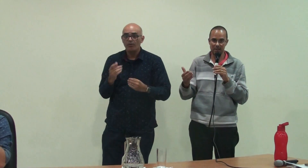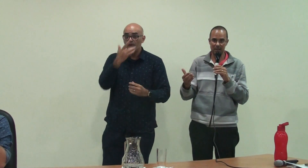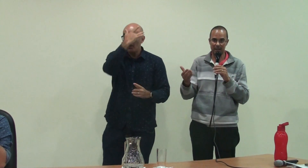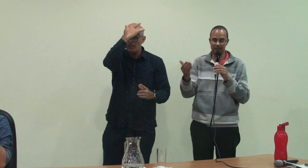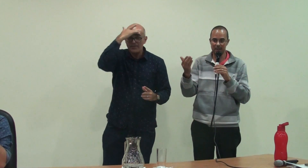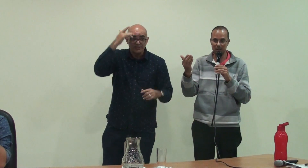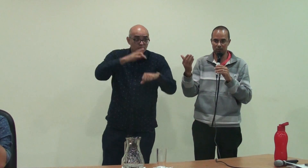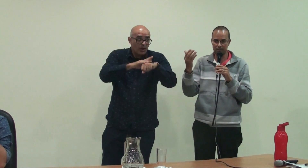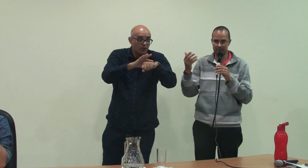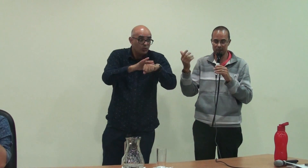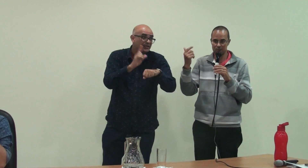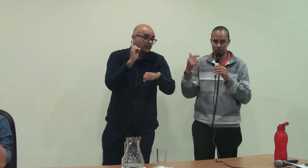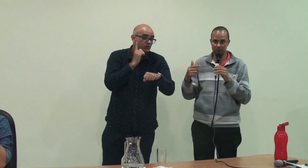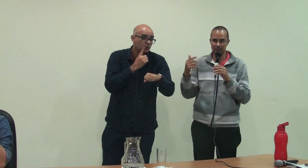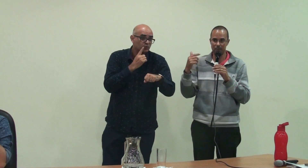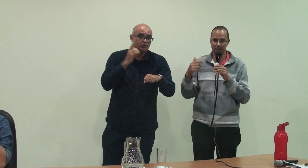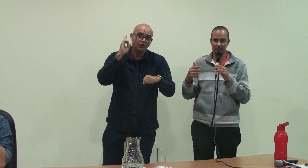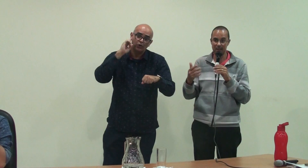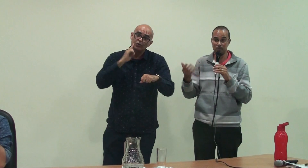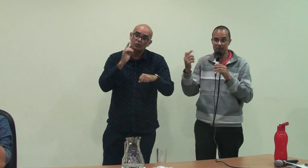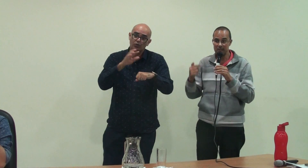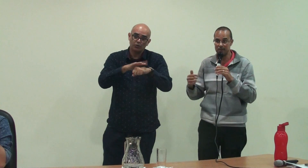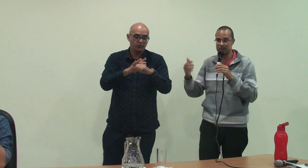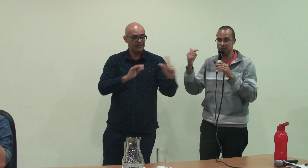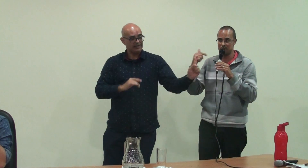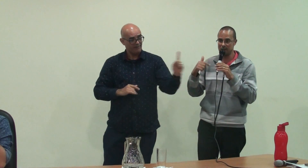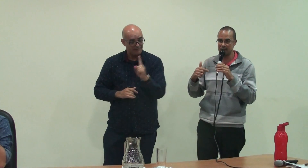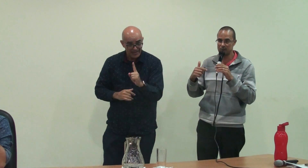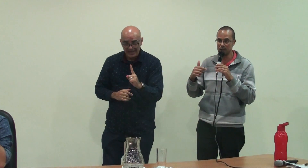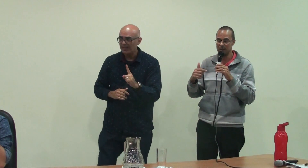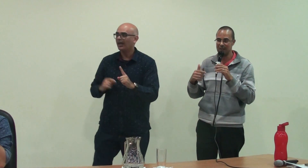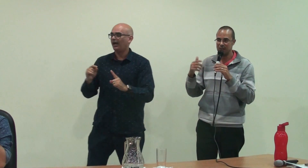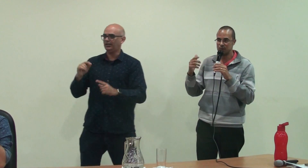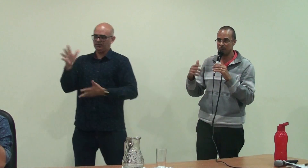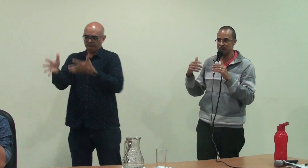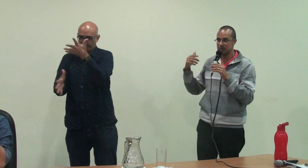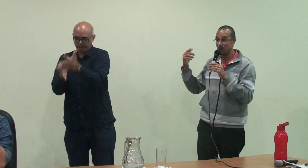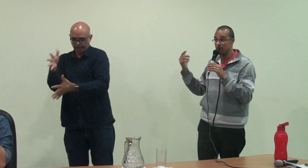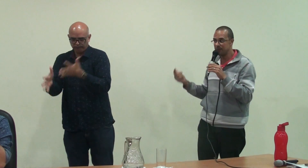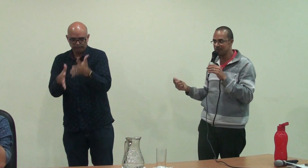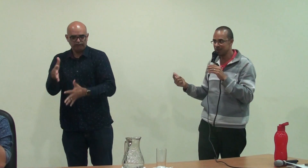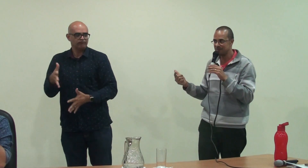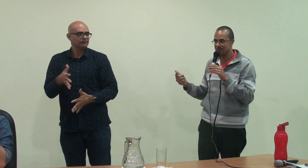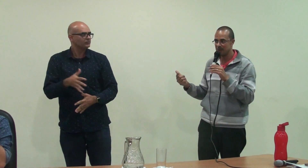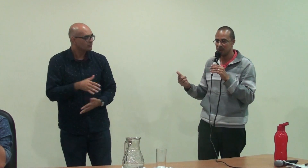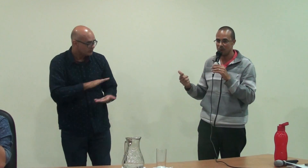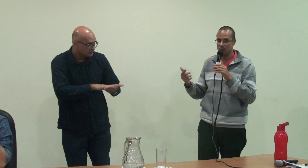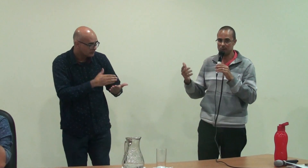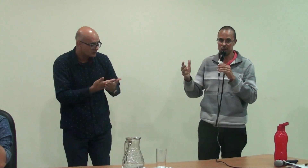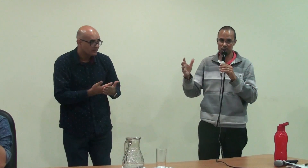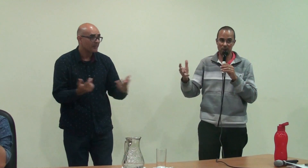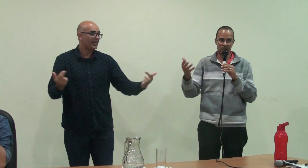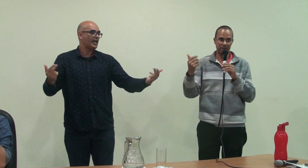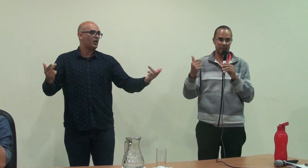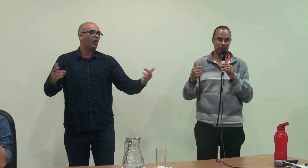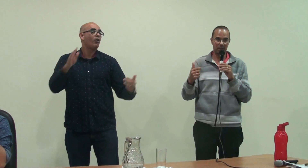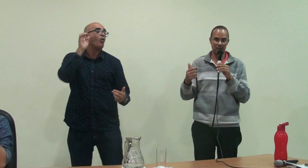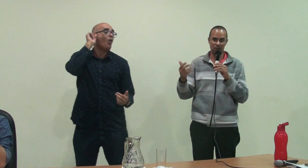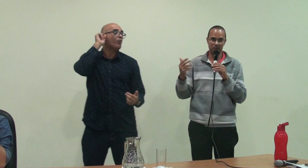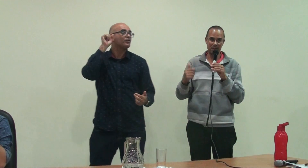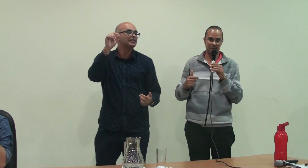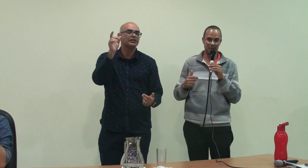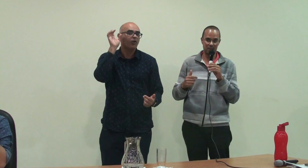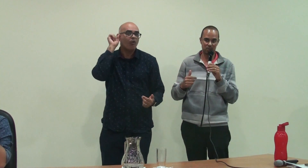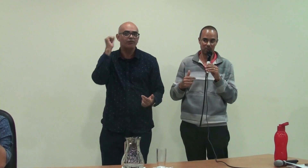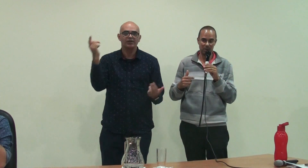possa ser, o paciente surdo ele possa ter o mesmo atendimento de uma pessoa ouvinte. Como que a gente pode estar fazendo para